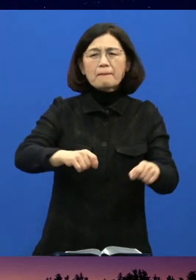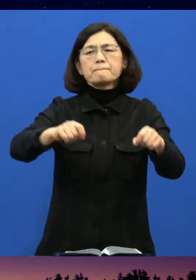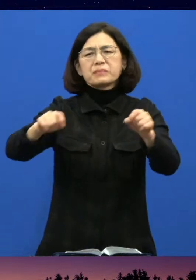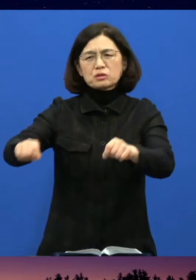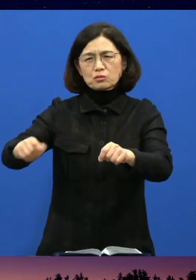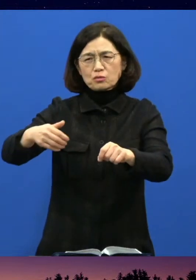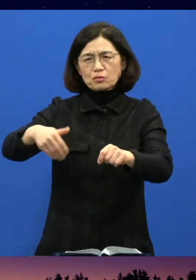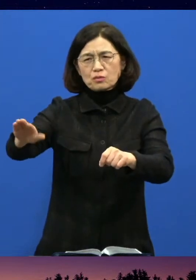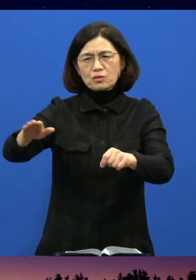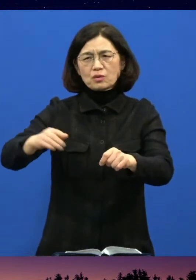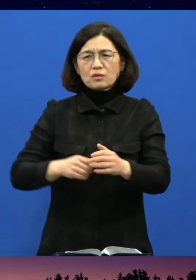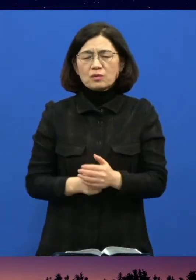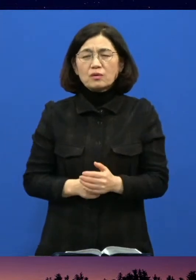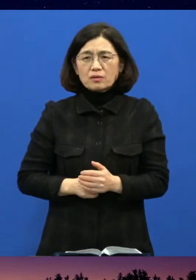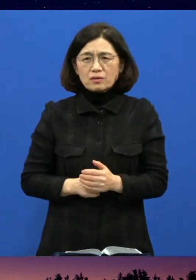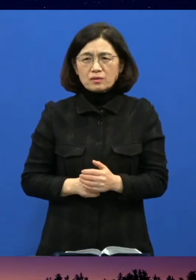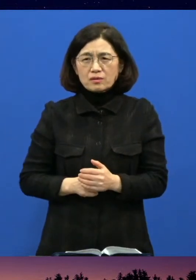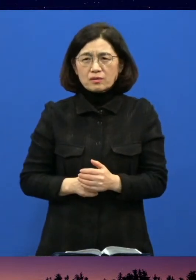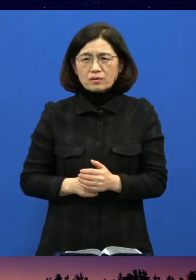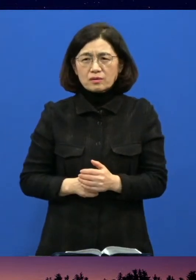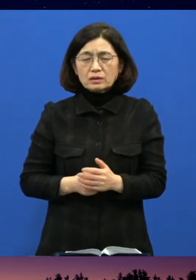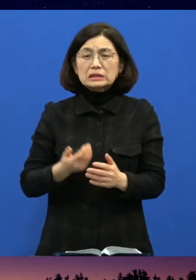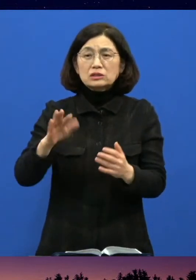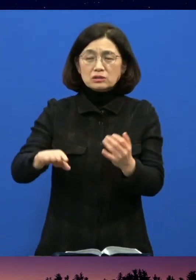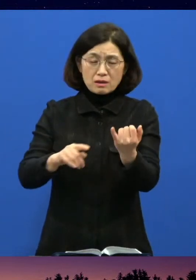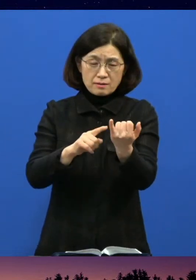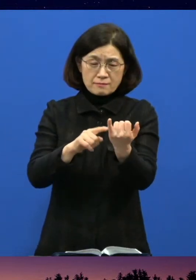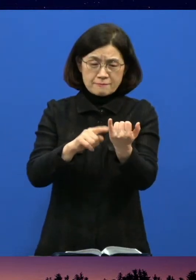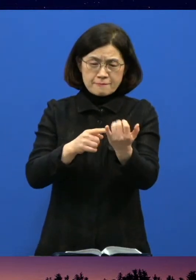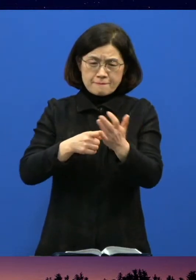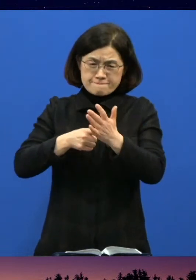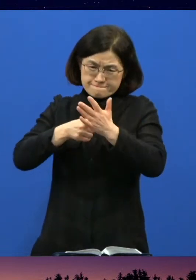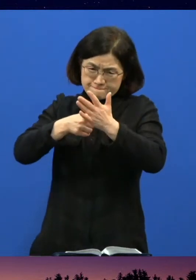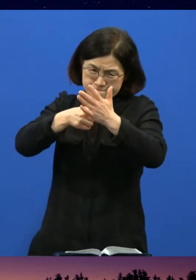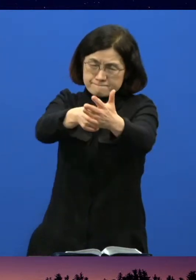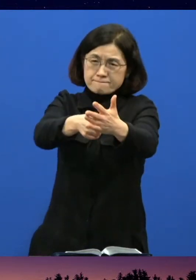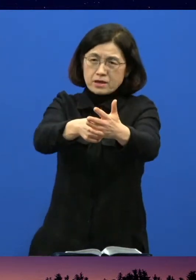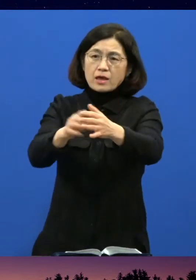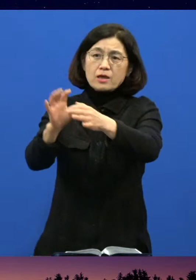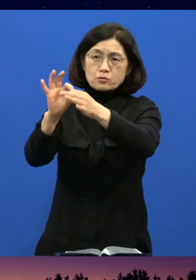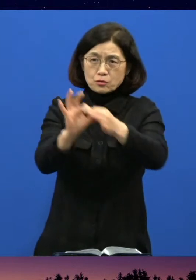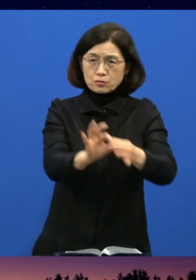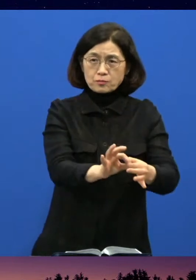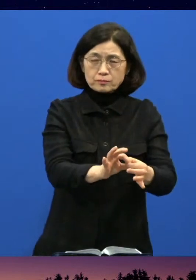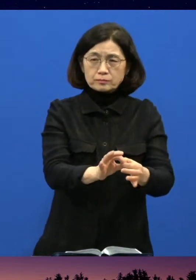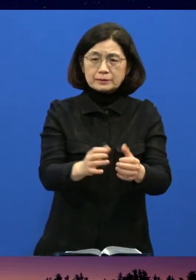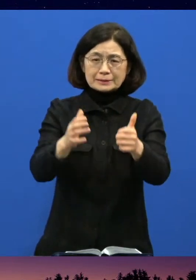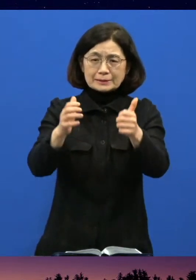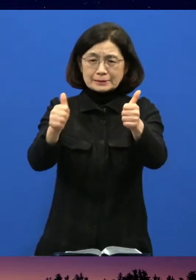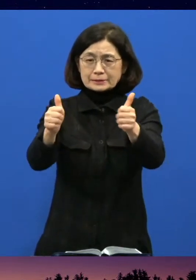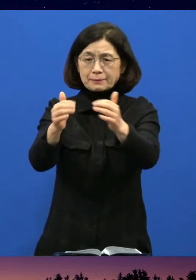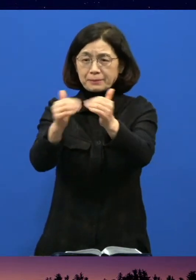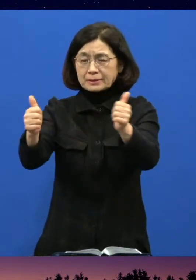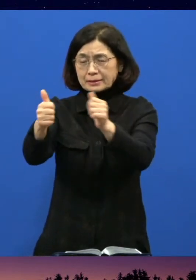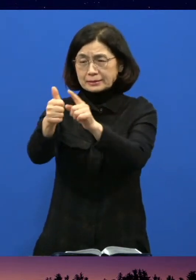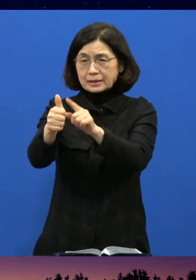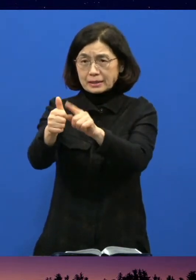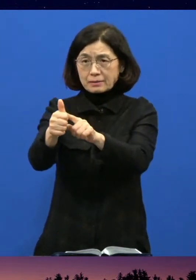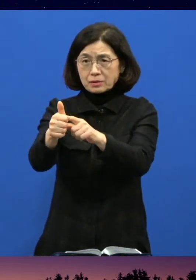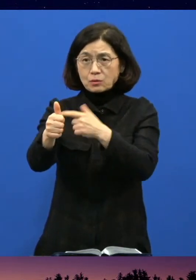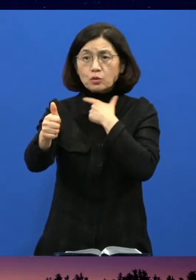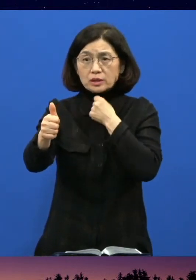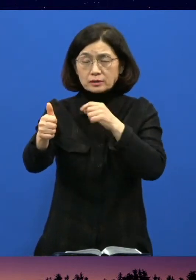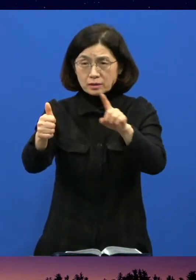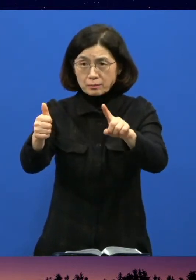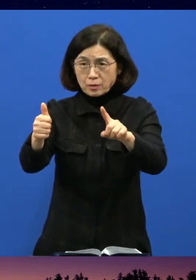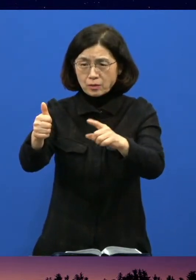그게 이제 불의한 재판장의 특징인데, 이 재판장이 노리는 게 뭐냐면 그